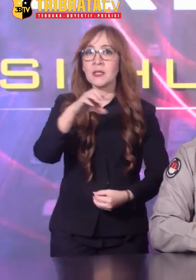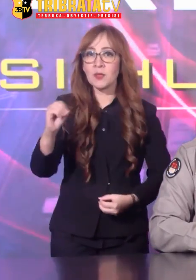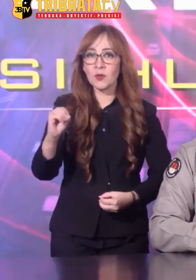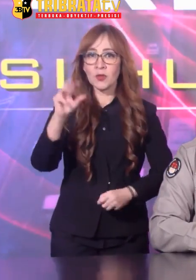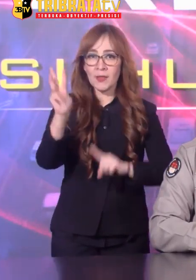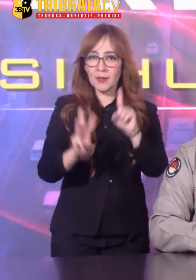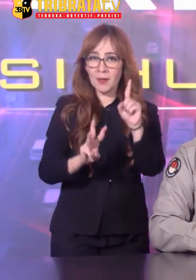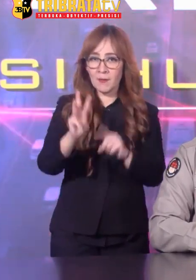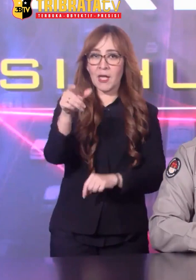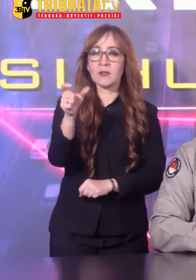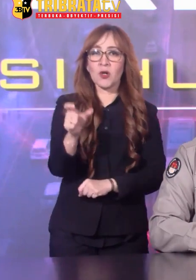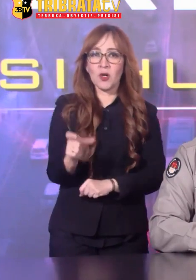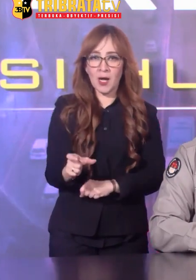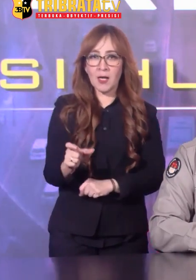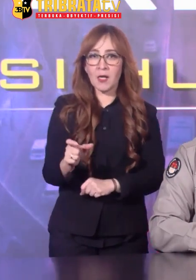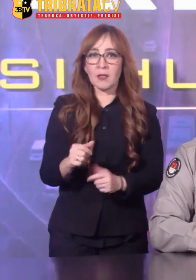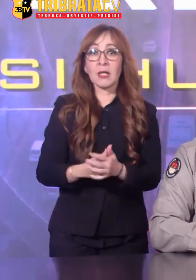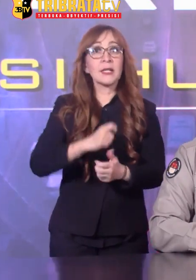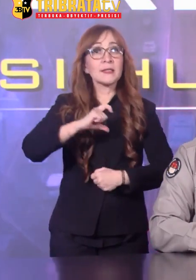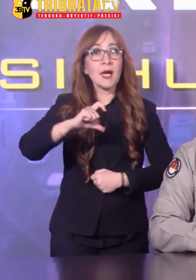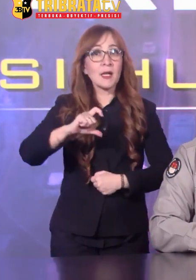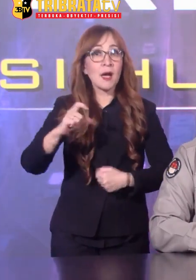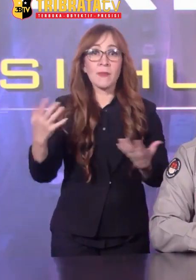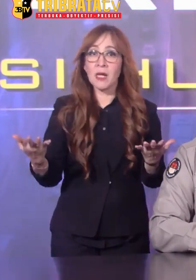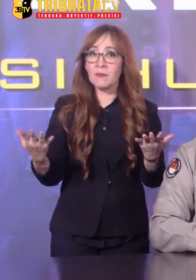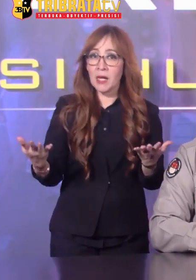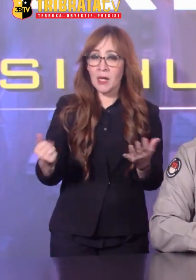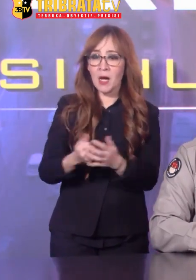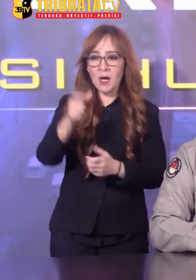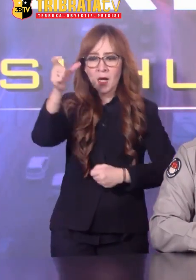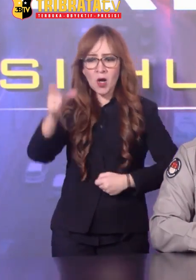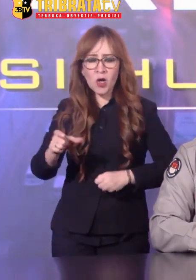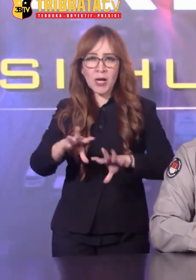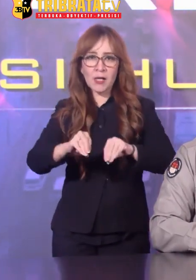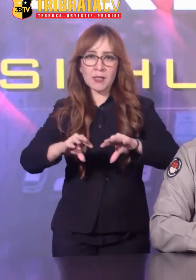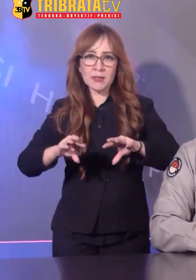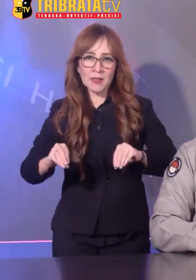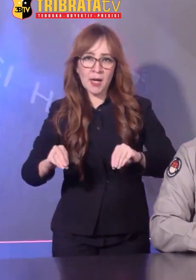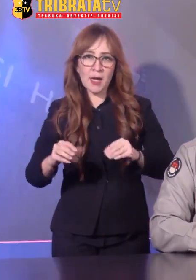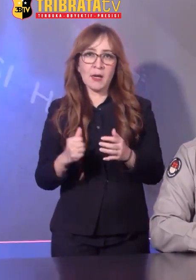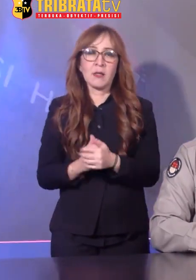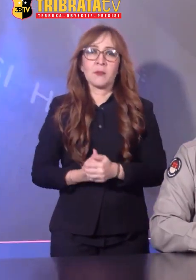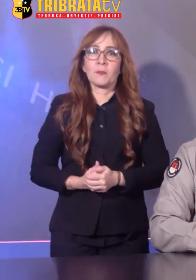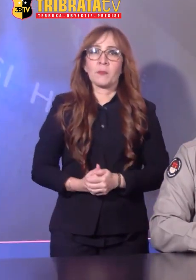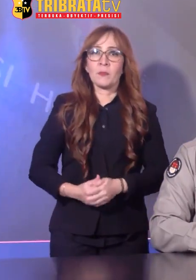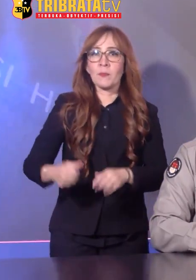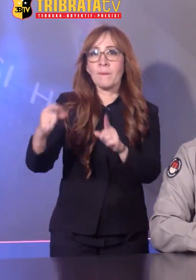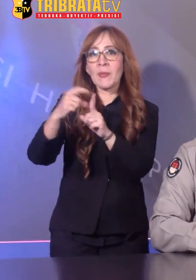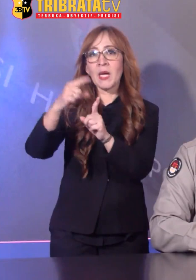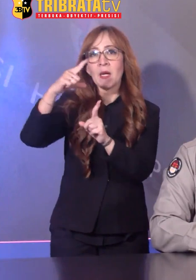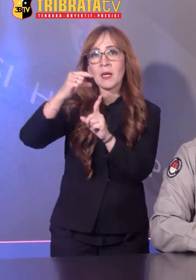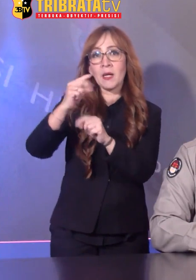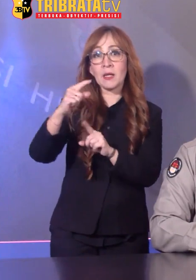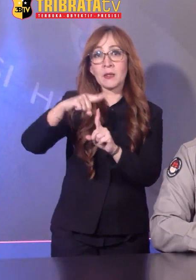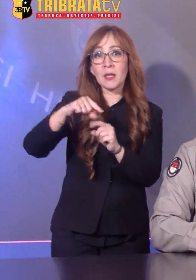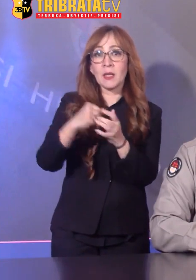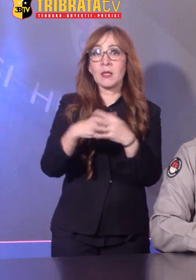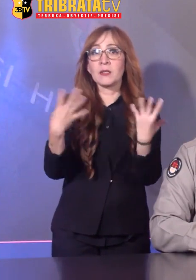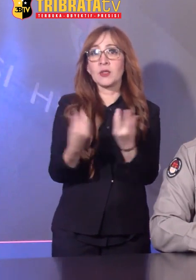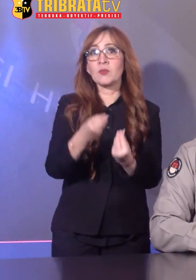orang Modus yang dilakukan Pekerja migran pembantu rumah tangga Sebanyak 523